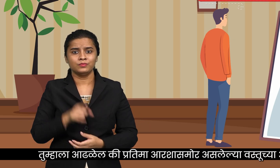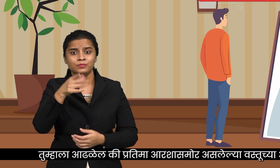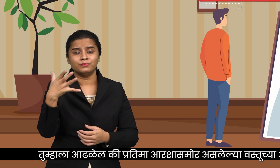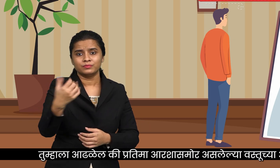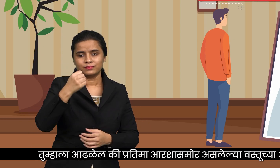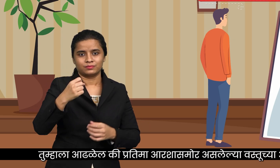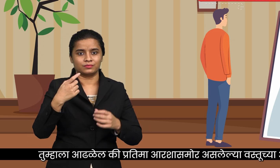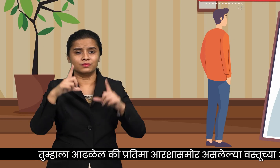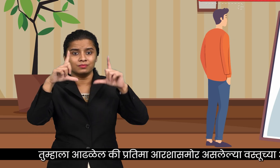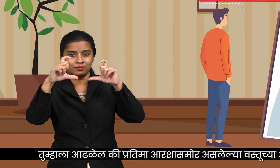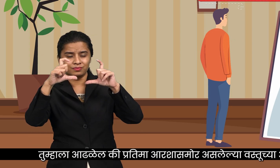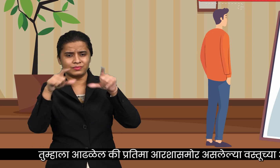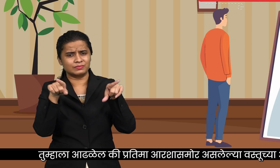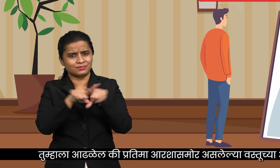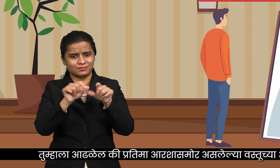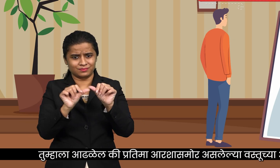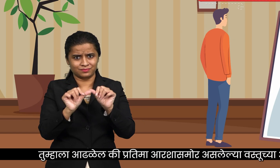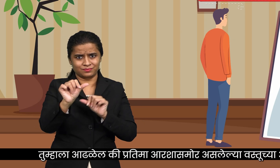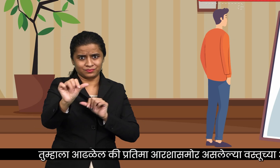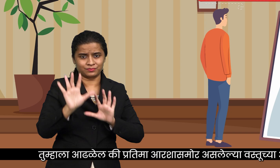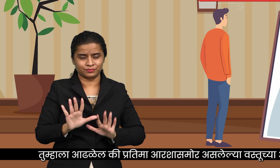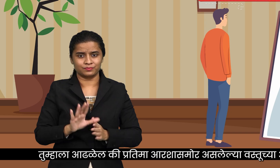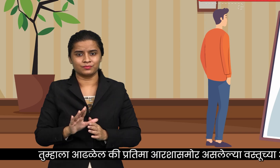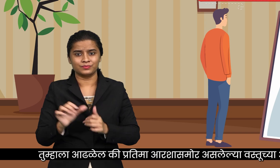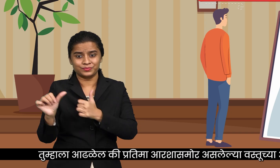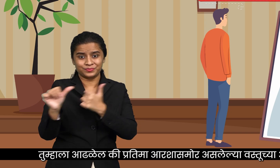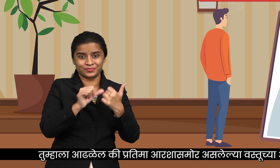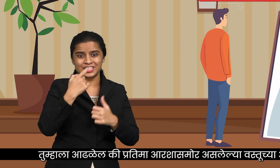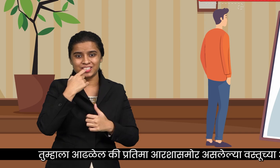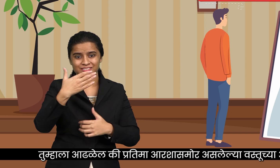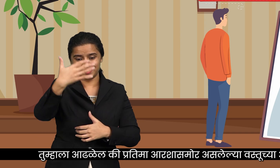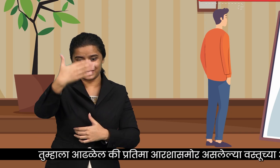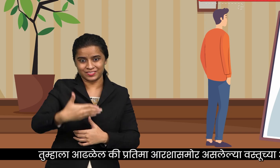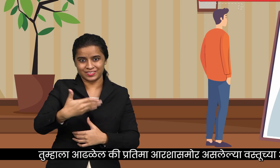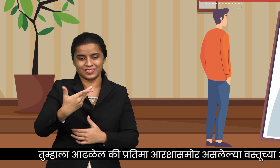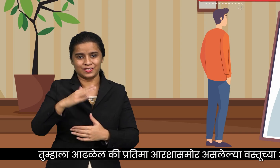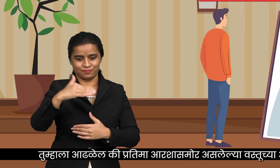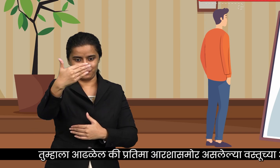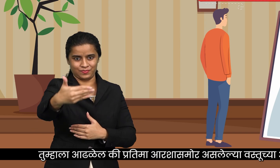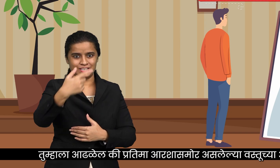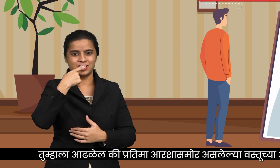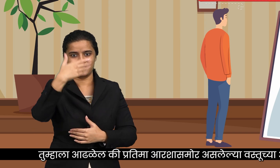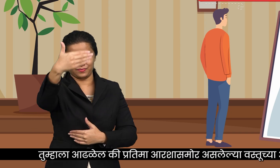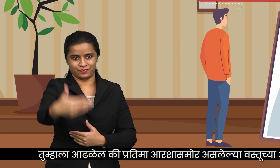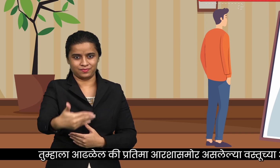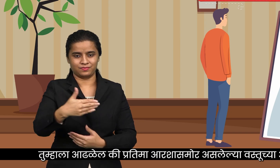तुम्हाला आढळेल की प्रतिमा आरशासमोर असलेल्या वस्तूंच्या अंतरावर आहे.